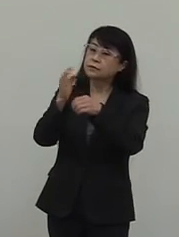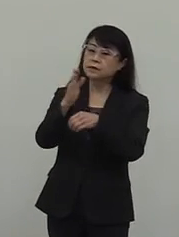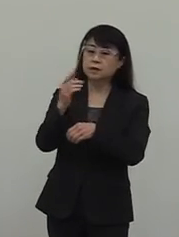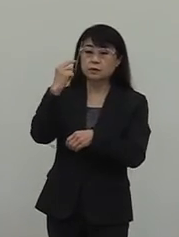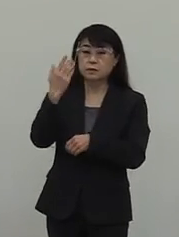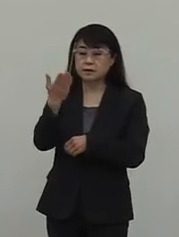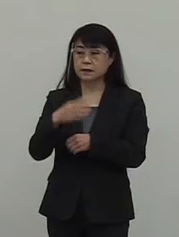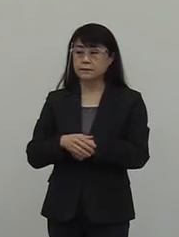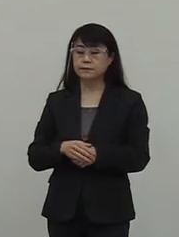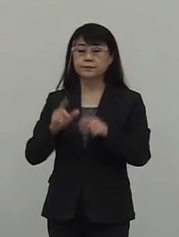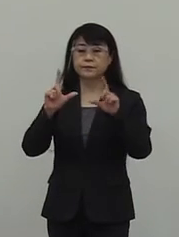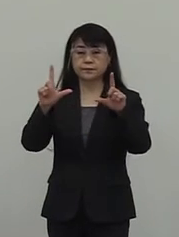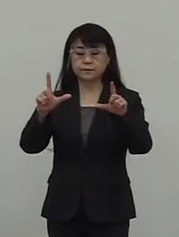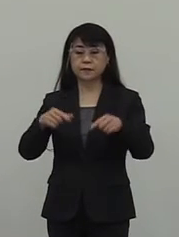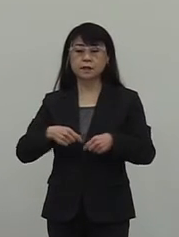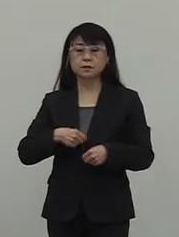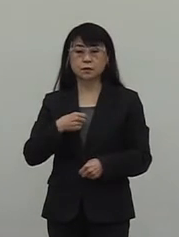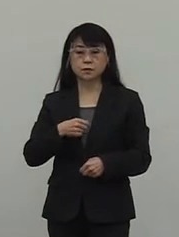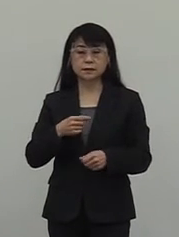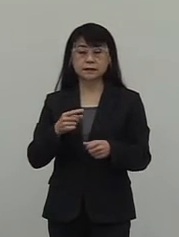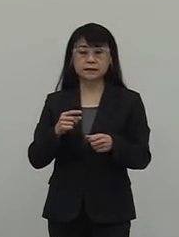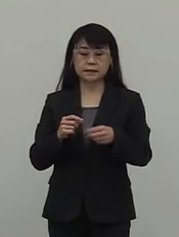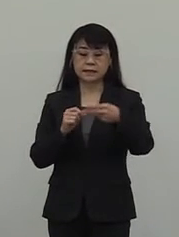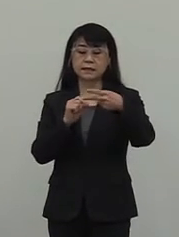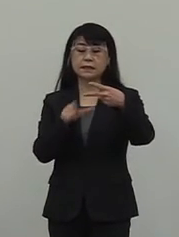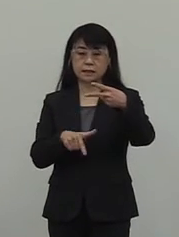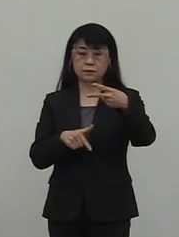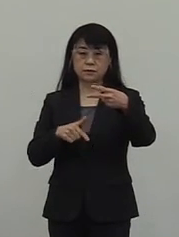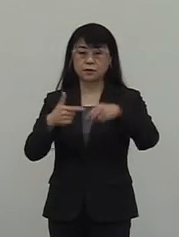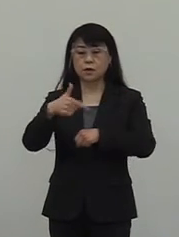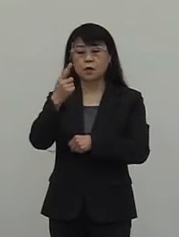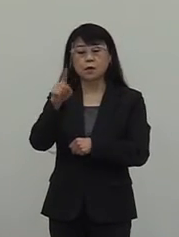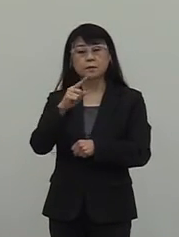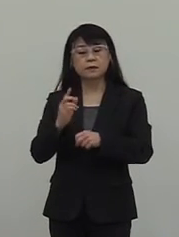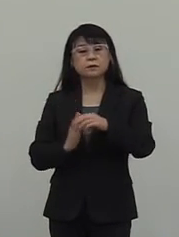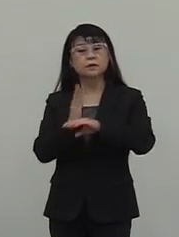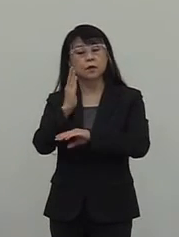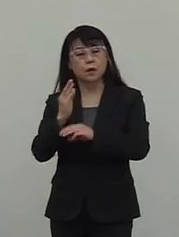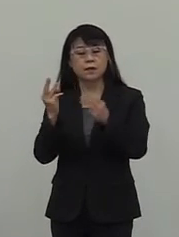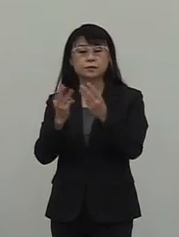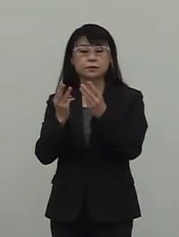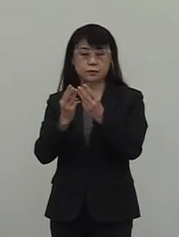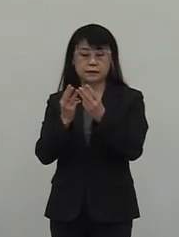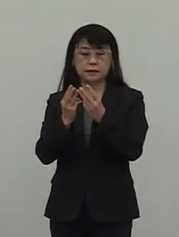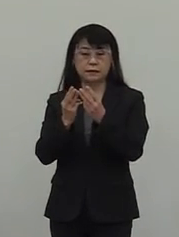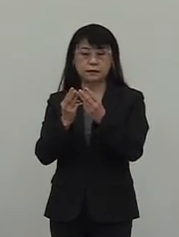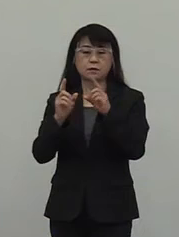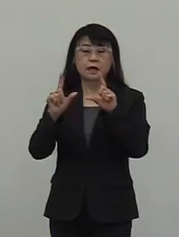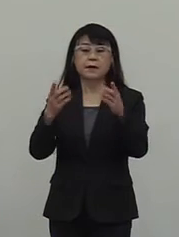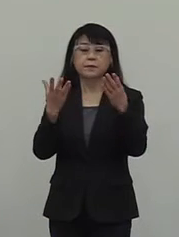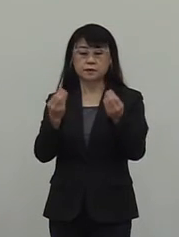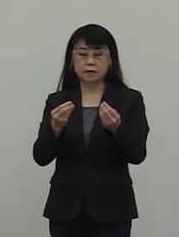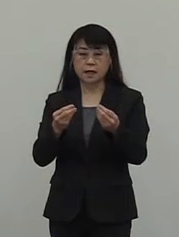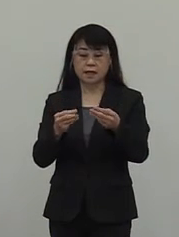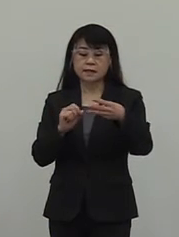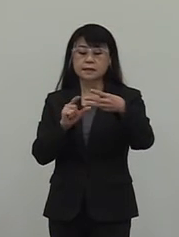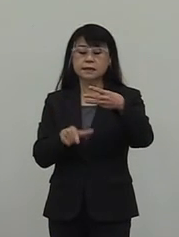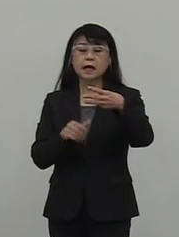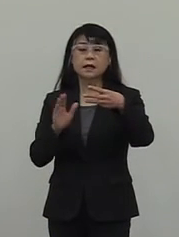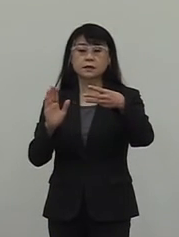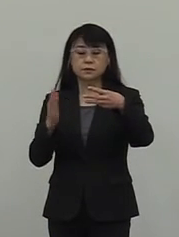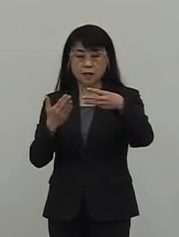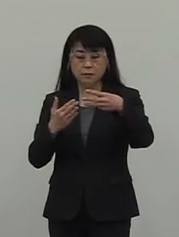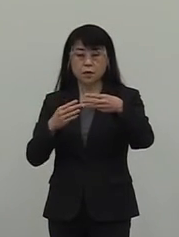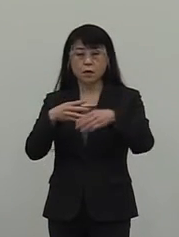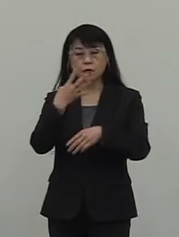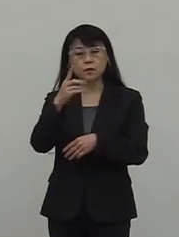月600を超える大変大きな数字を出して、今週に入りましてから、それでもまだ高い400という